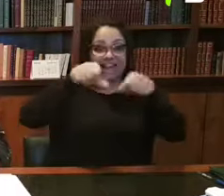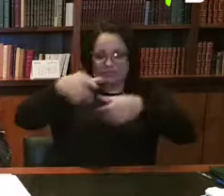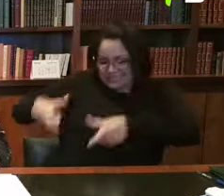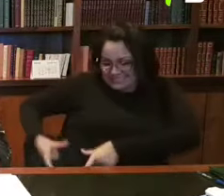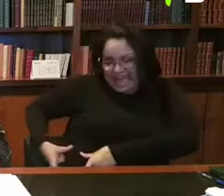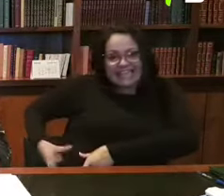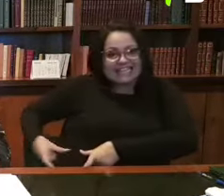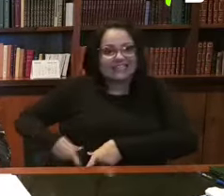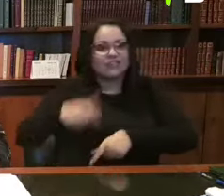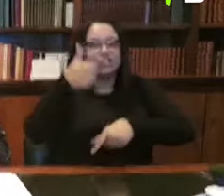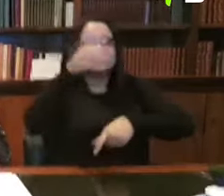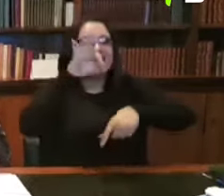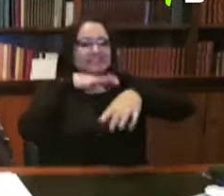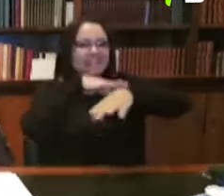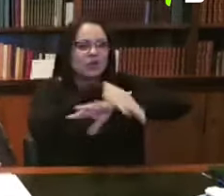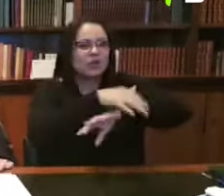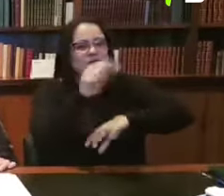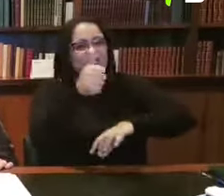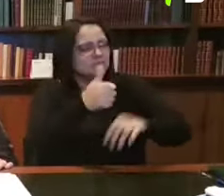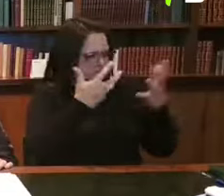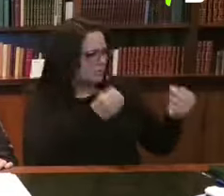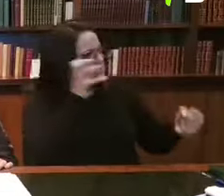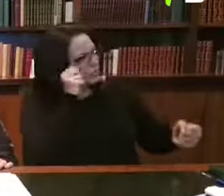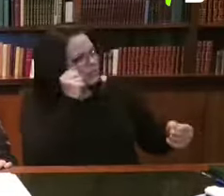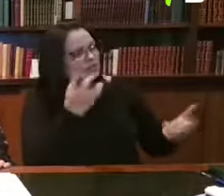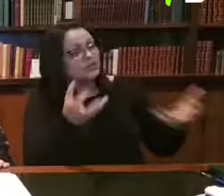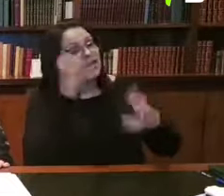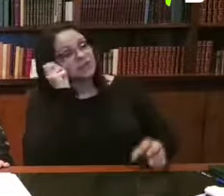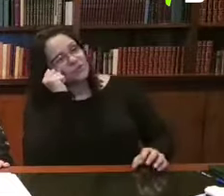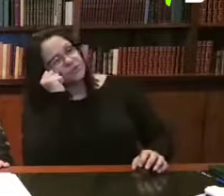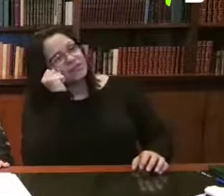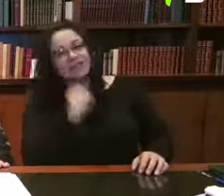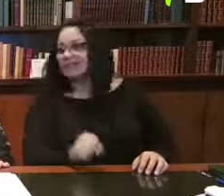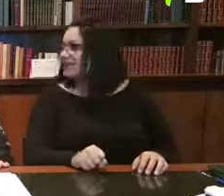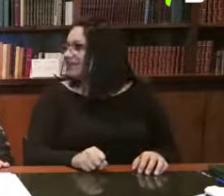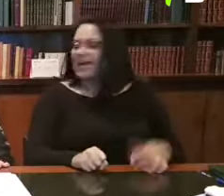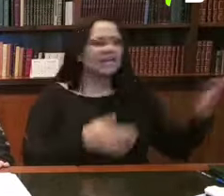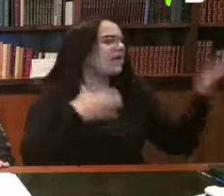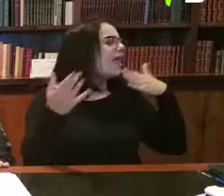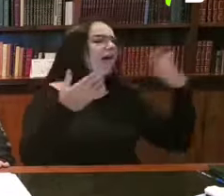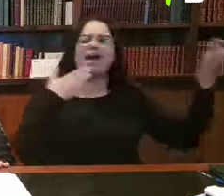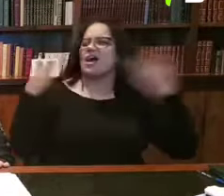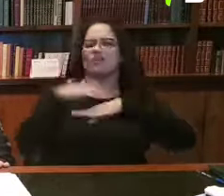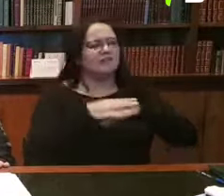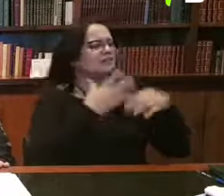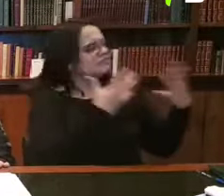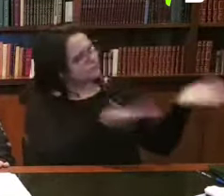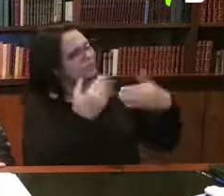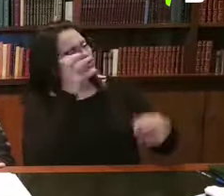aí chegou 10 horas da noite 11 horas da noite povão dormir presente o doido do avião tá fazendo avião e ele conversando e tal